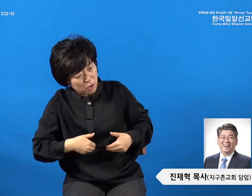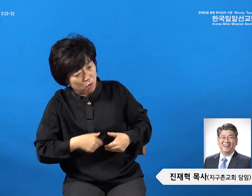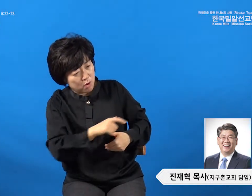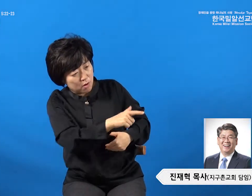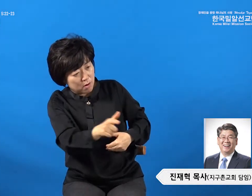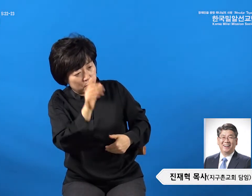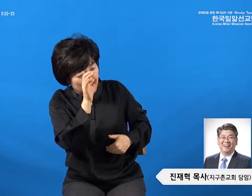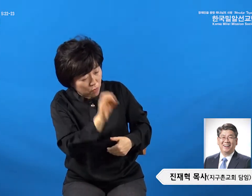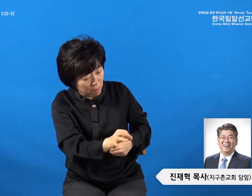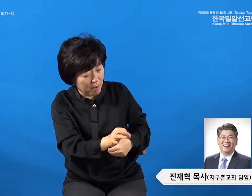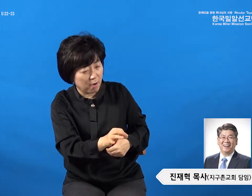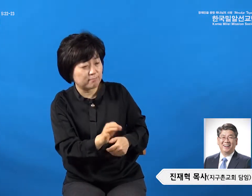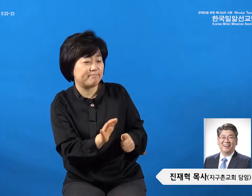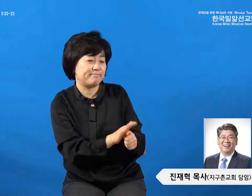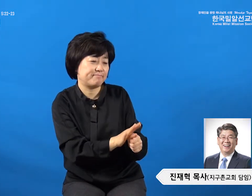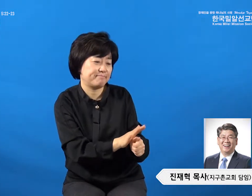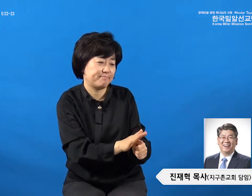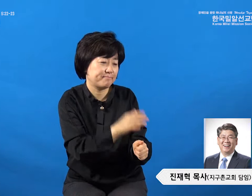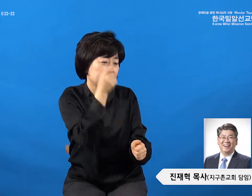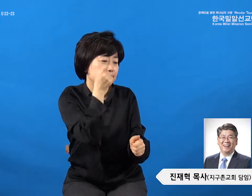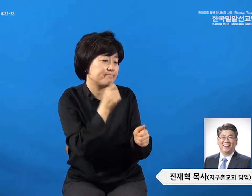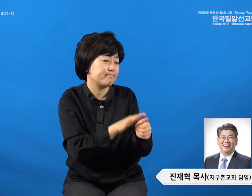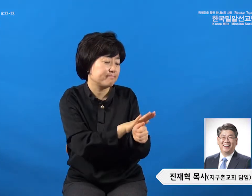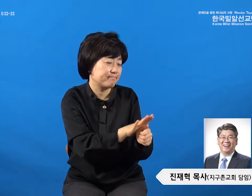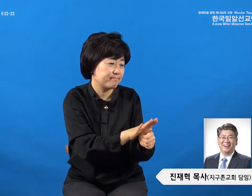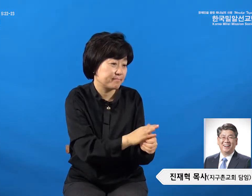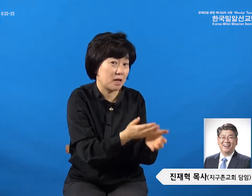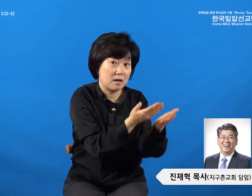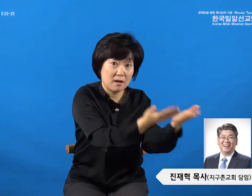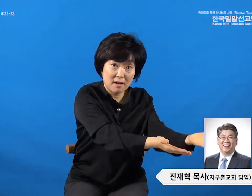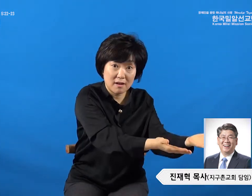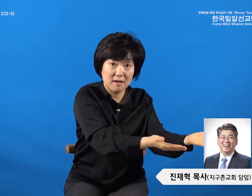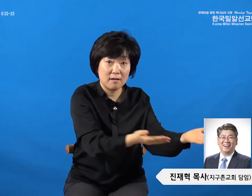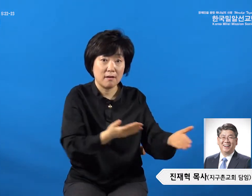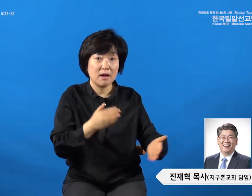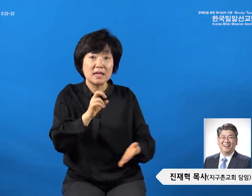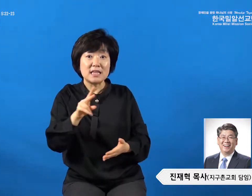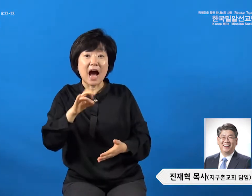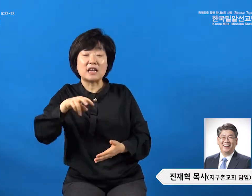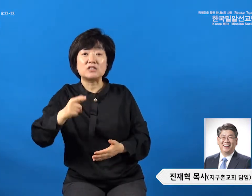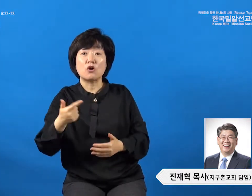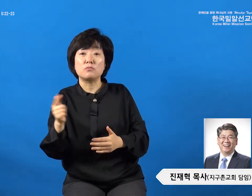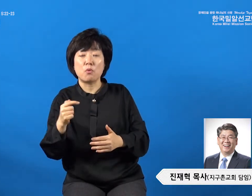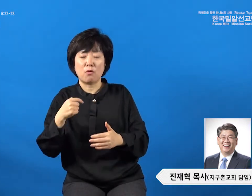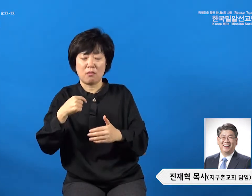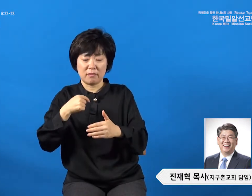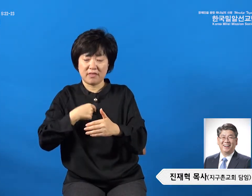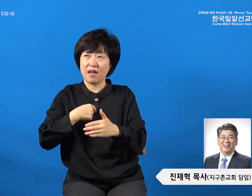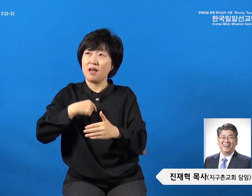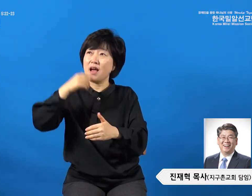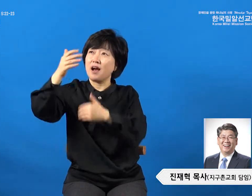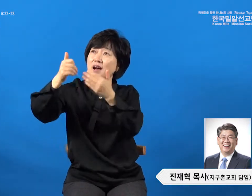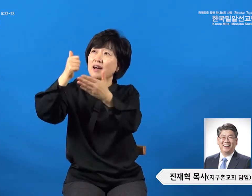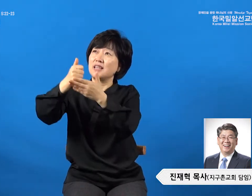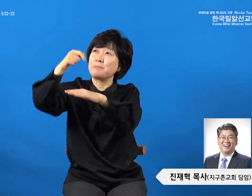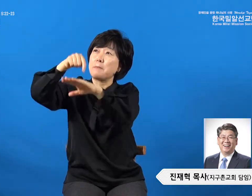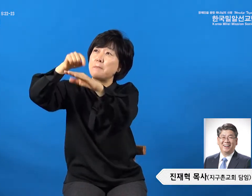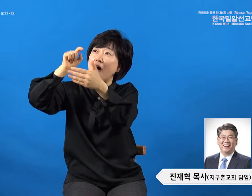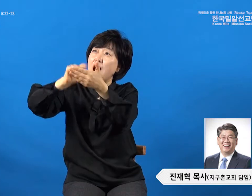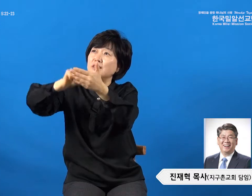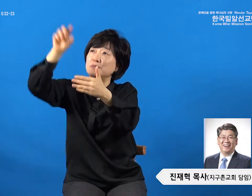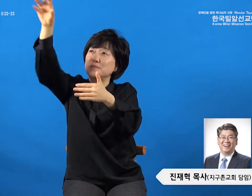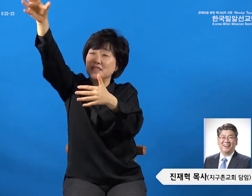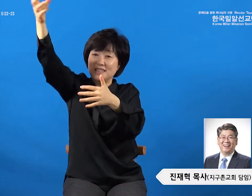위하는 마음은 자비와 친절의 마음입니다. 그런데 양선은 내 속에서부터 하나님의